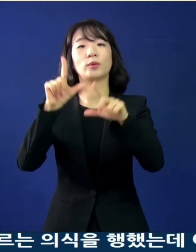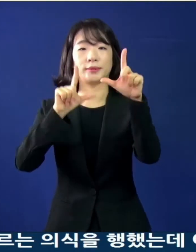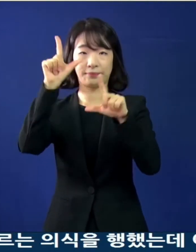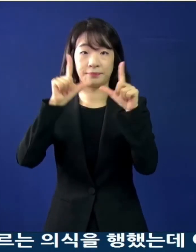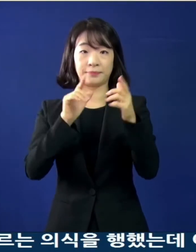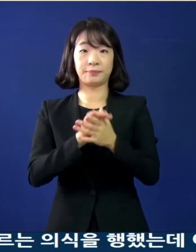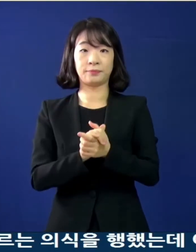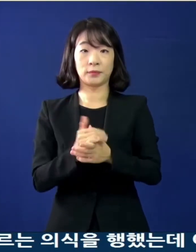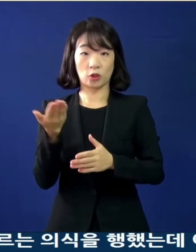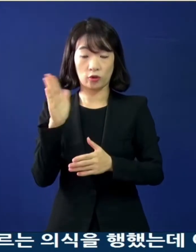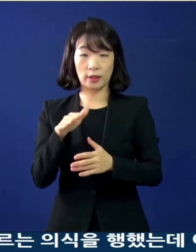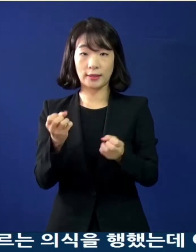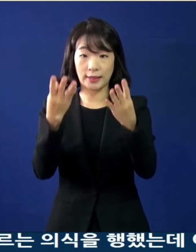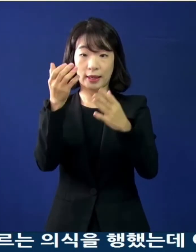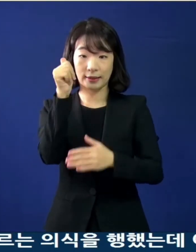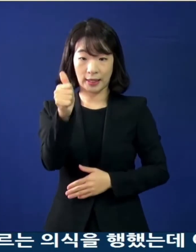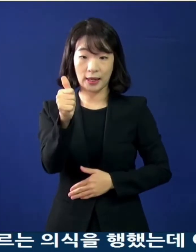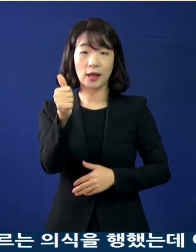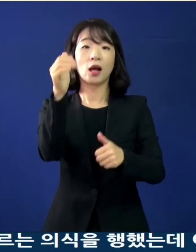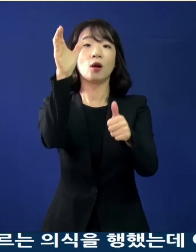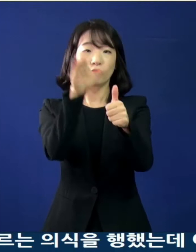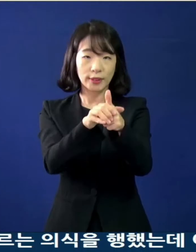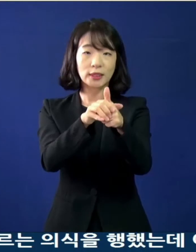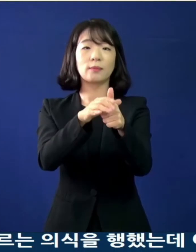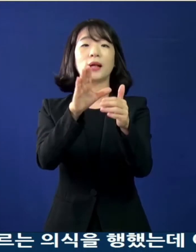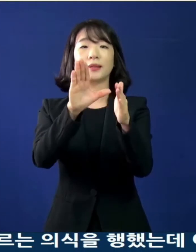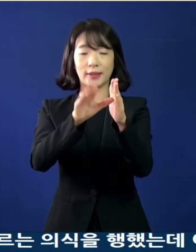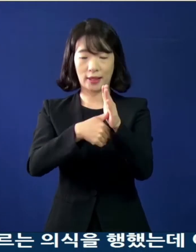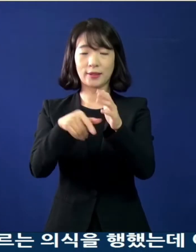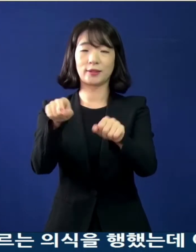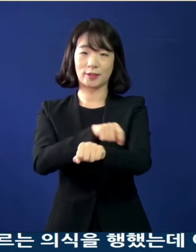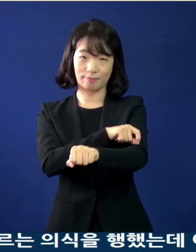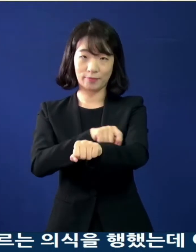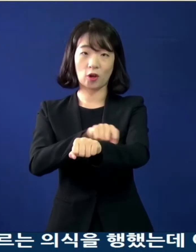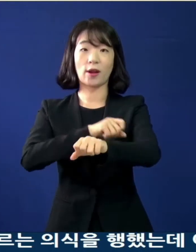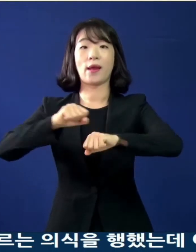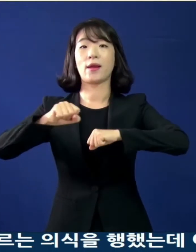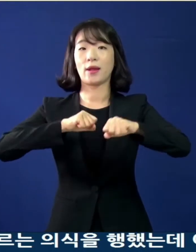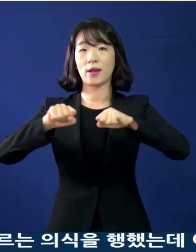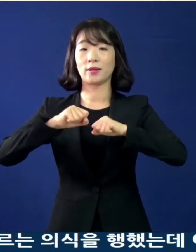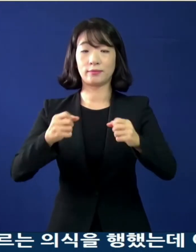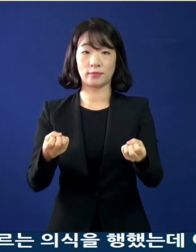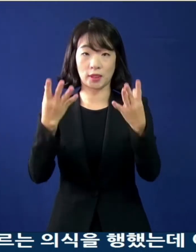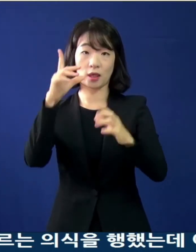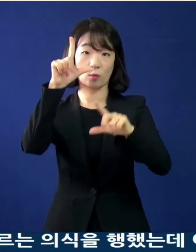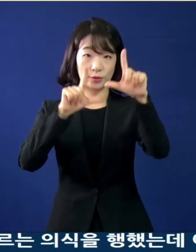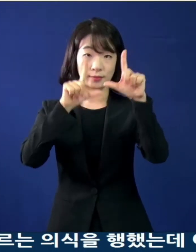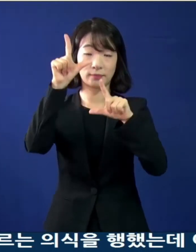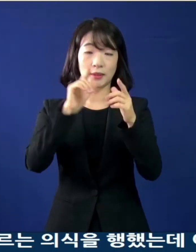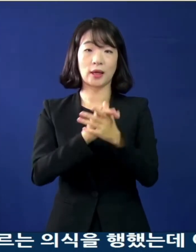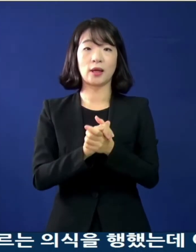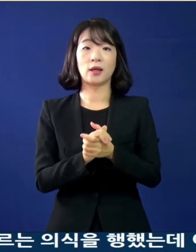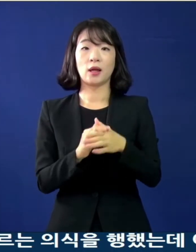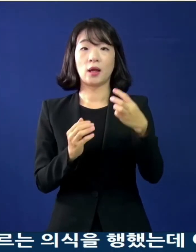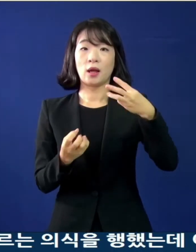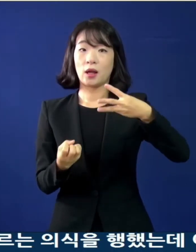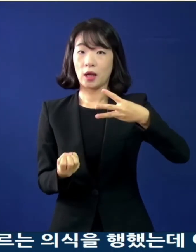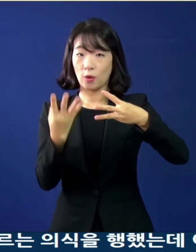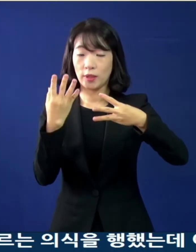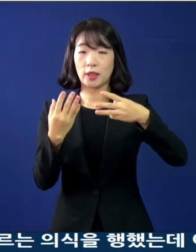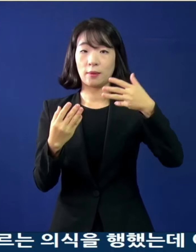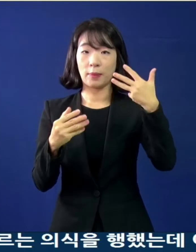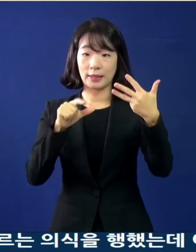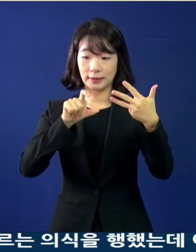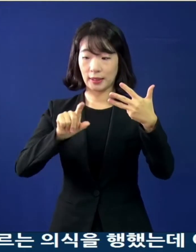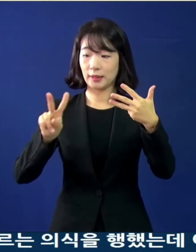때 그렇게 했다는 것이죠. 8장 22절로 이동합니다. 8장 22절. 자,